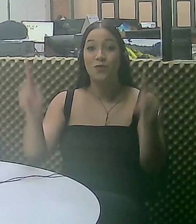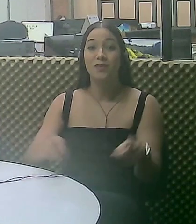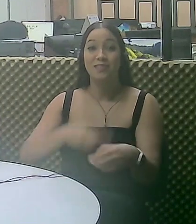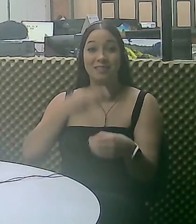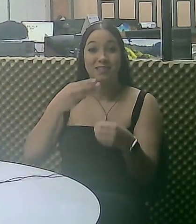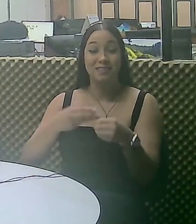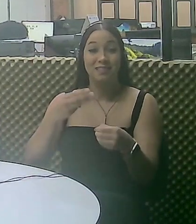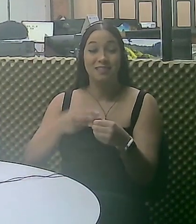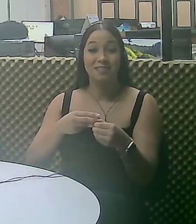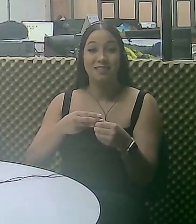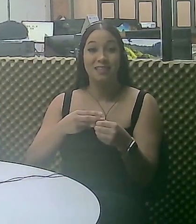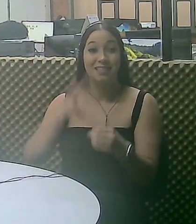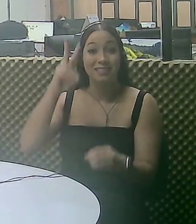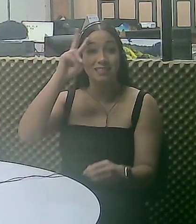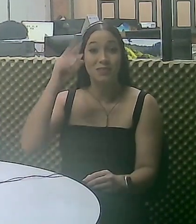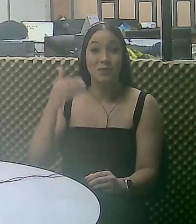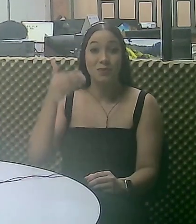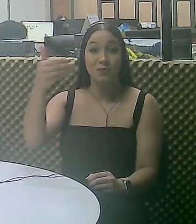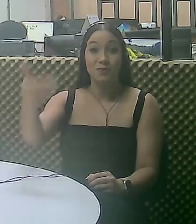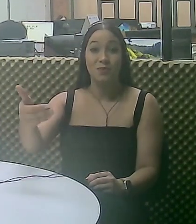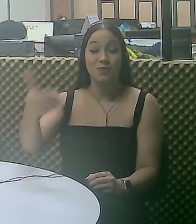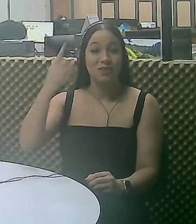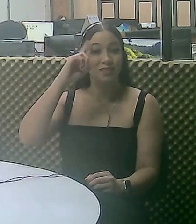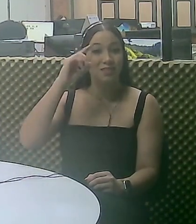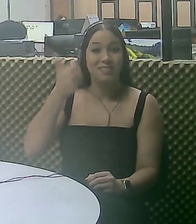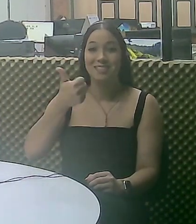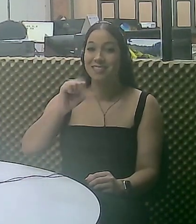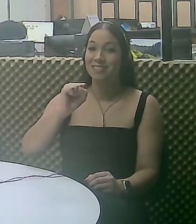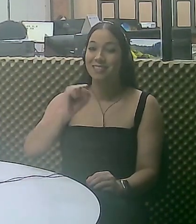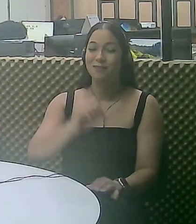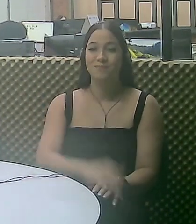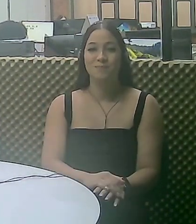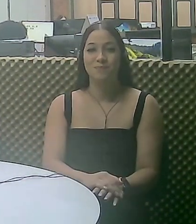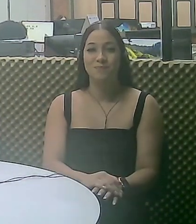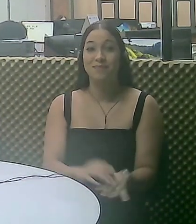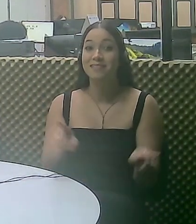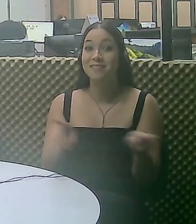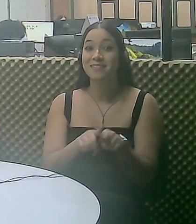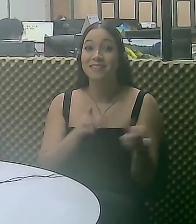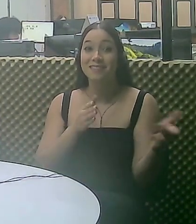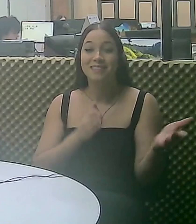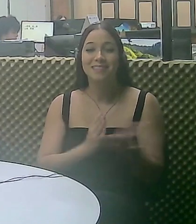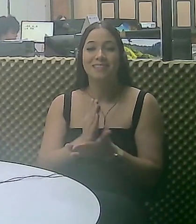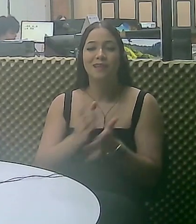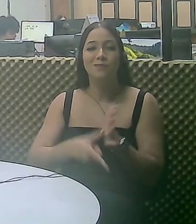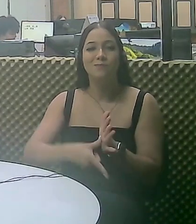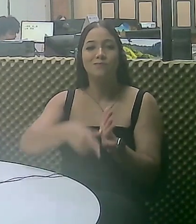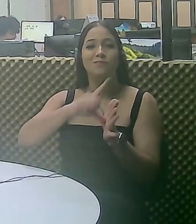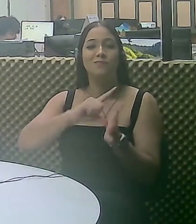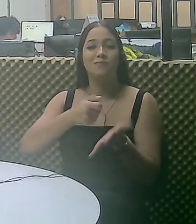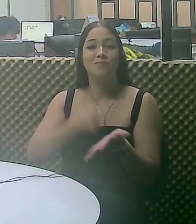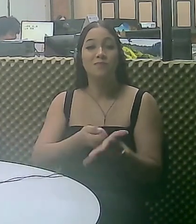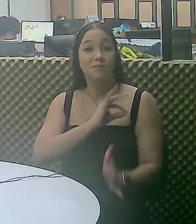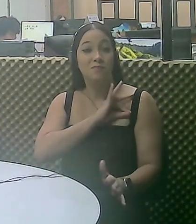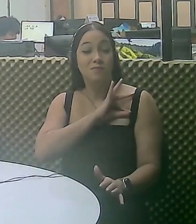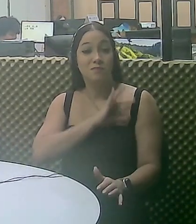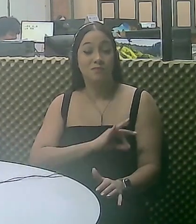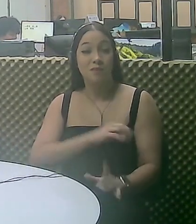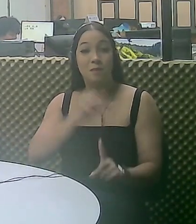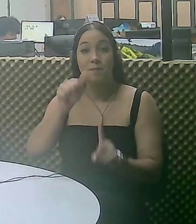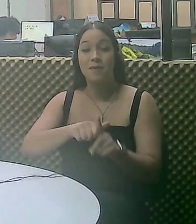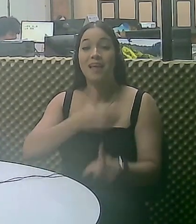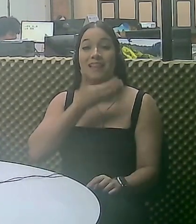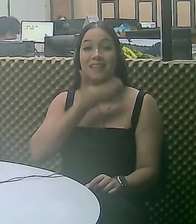municipais na próxima segunda-feira, dia 18. Também foi autorizado o adiantamento do pagamento do salário do